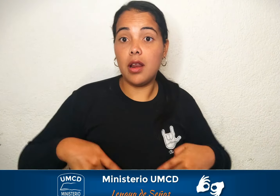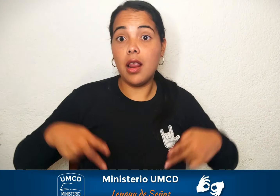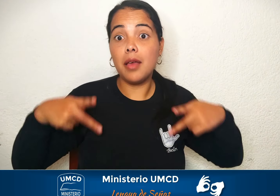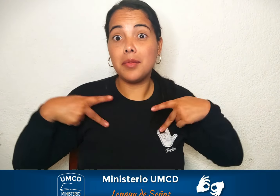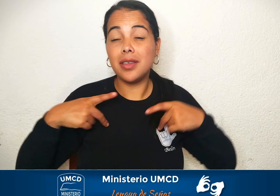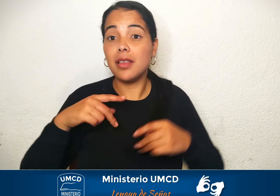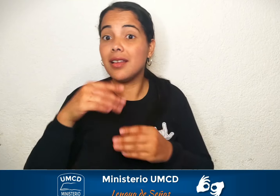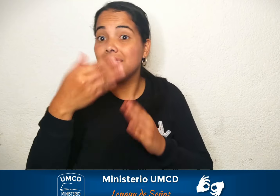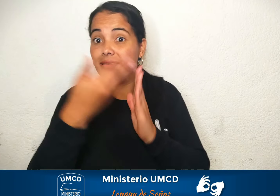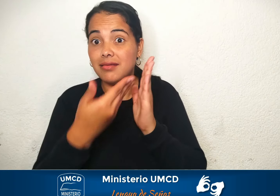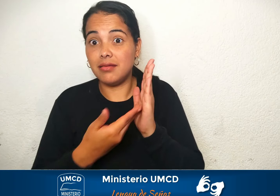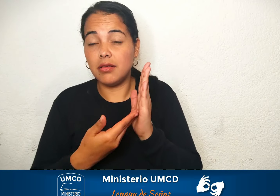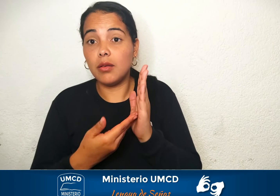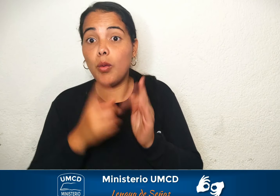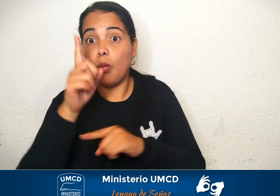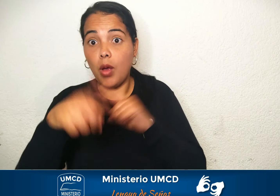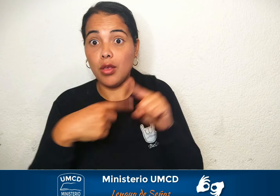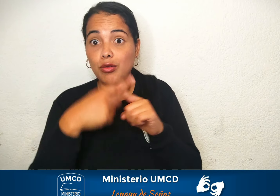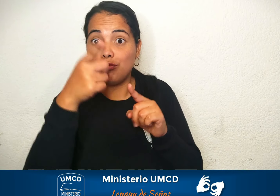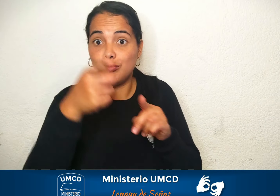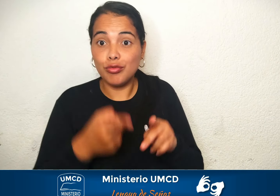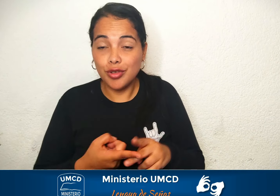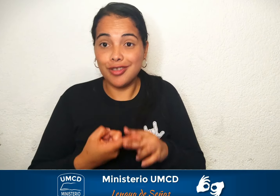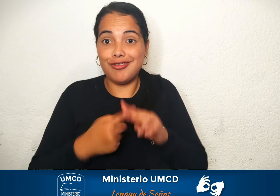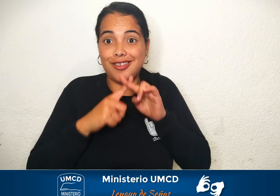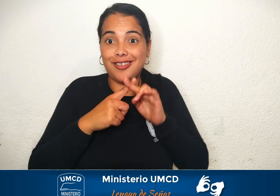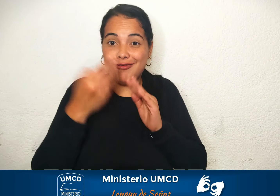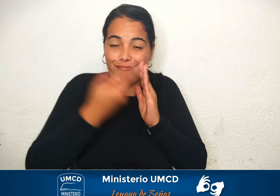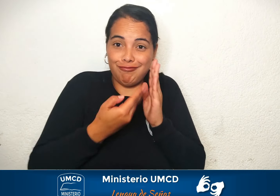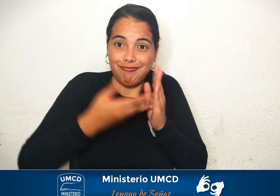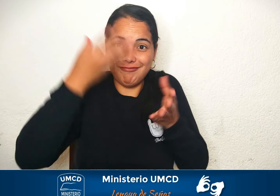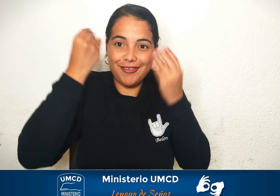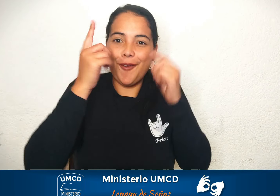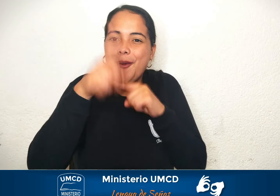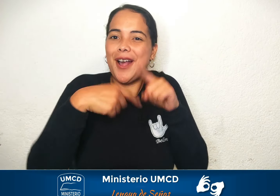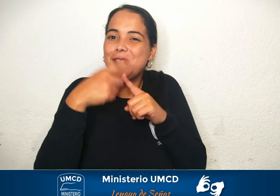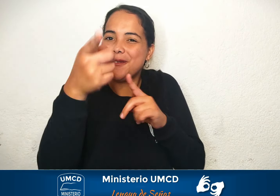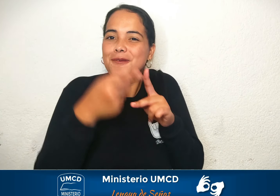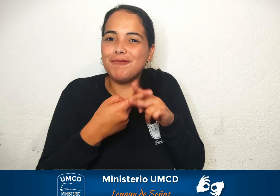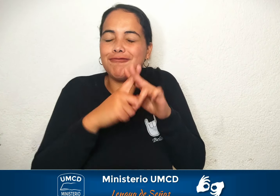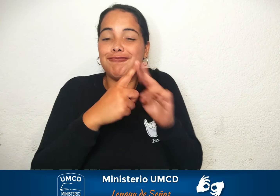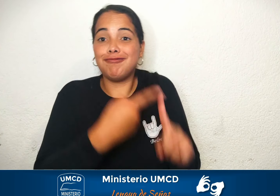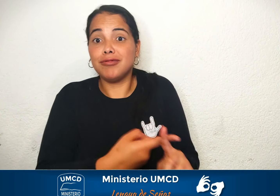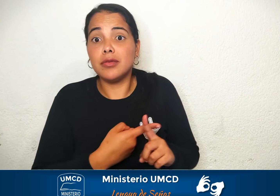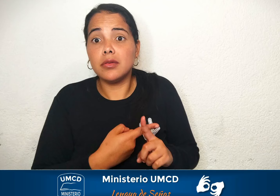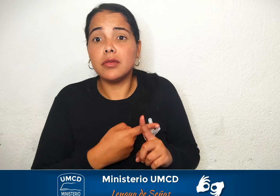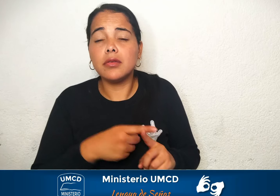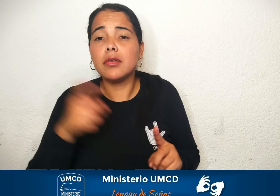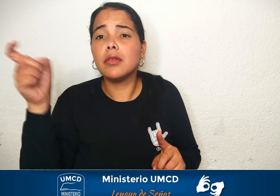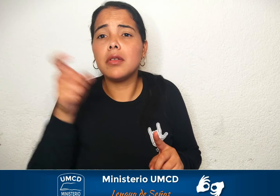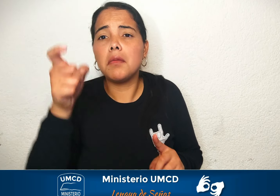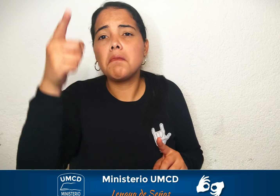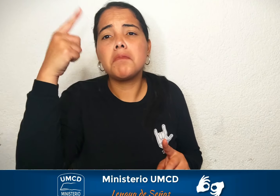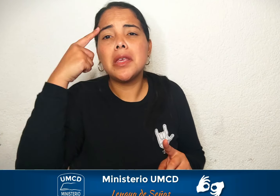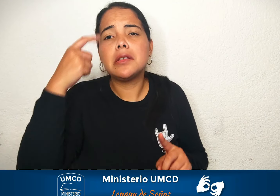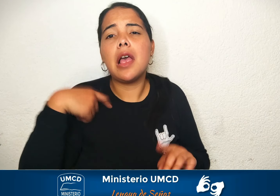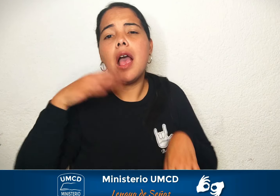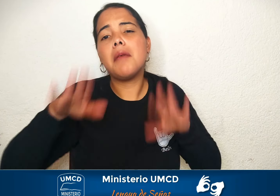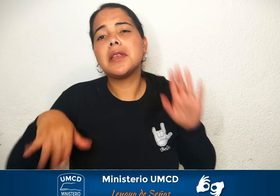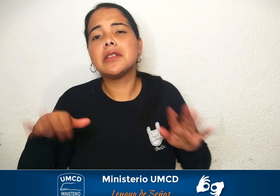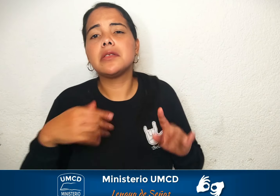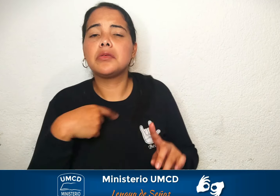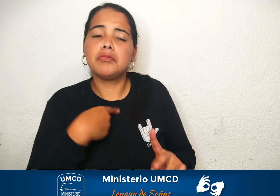este proceso, aunque inicia en el momento de la persona que recibe a Cristo, no es un proceso